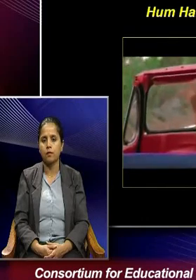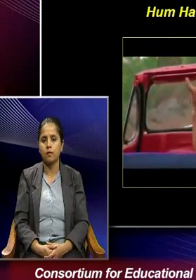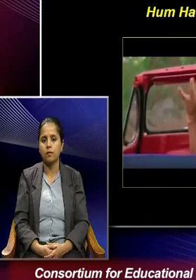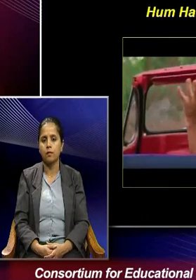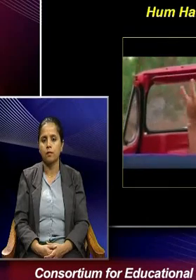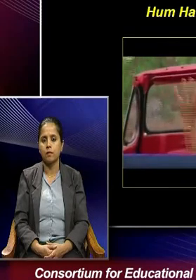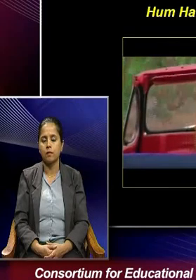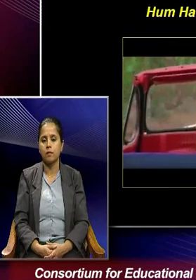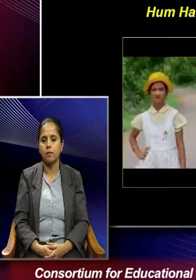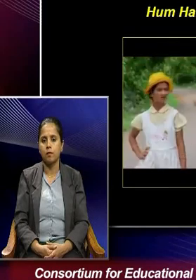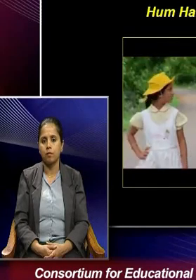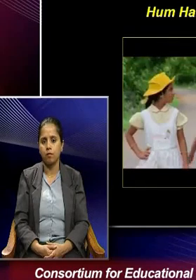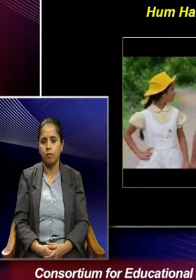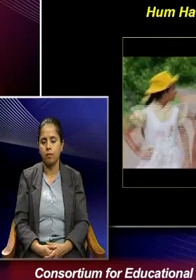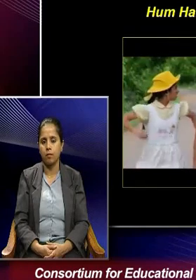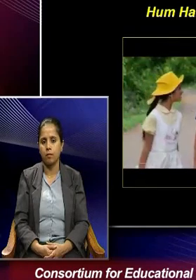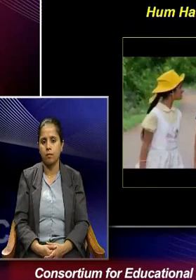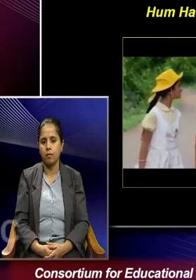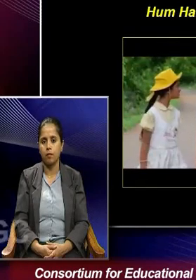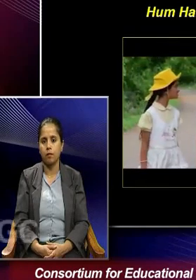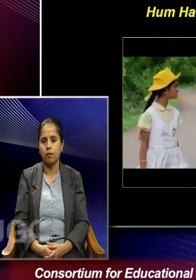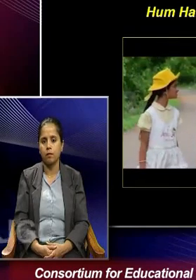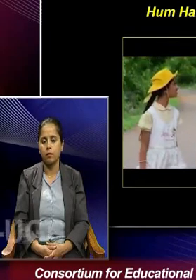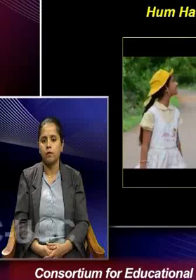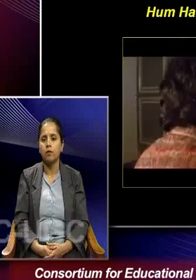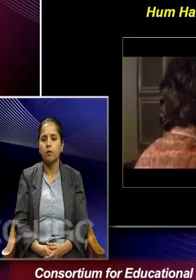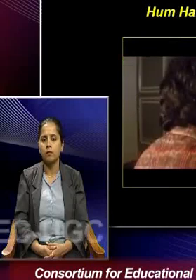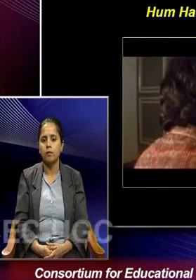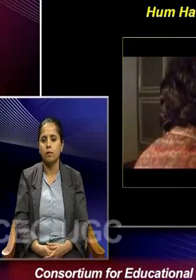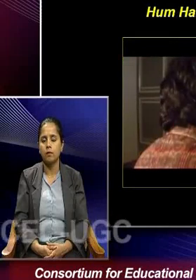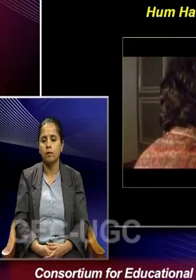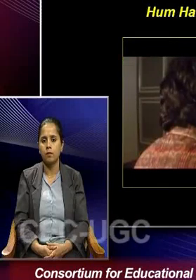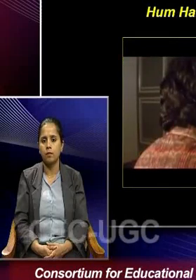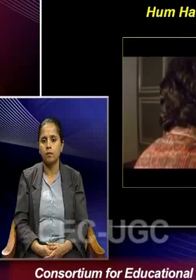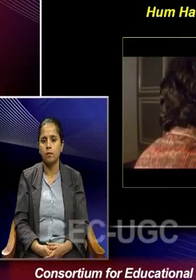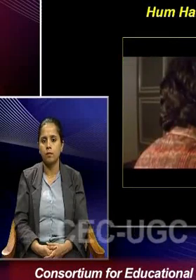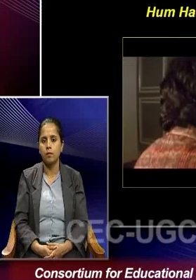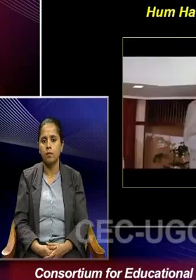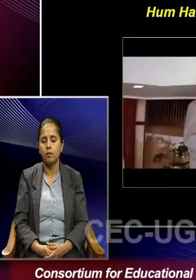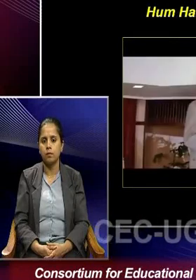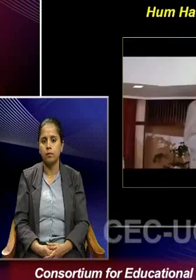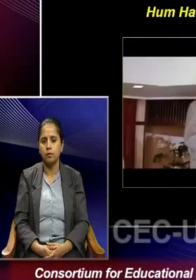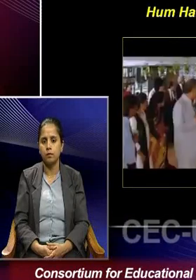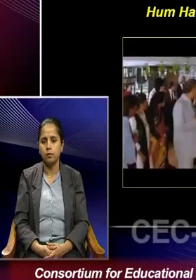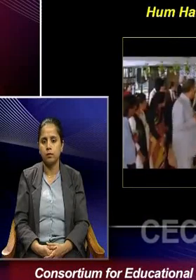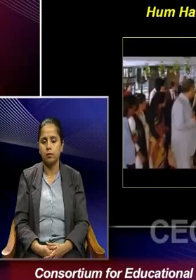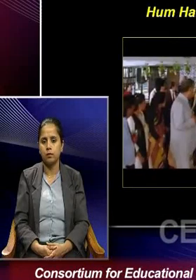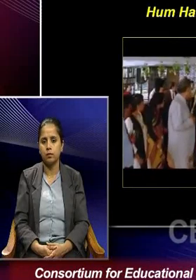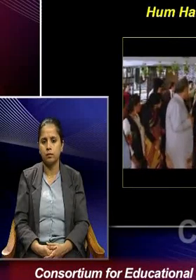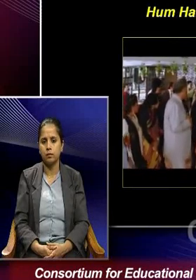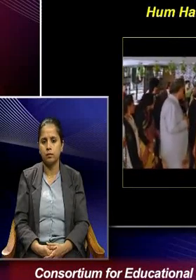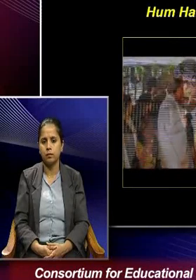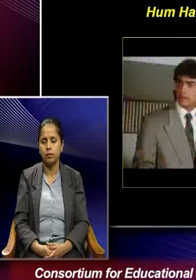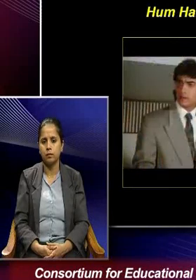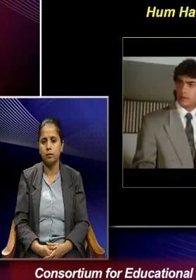मंजिल आएगी नजर साथ चलने से। बड़ी मुख्य अपनी बेटी की पसंद मंजूर है। ठहरो, ये मंगनी नहीं